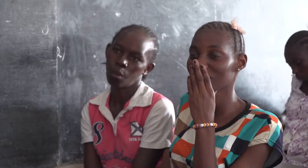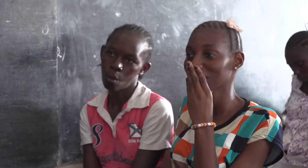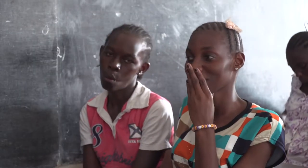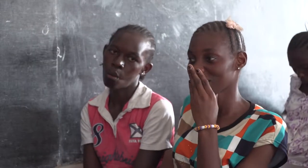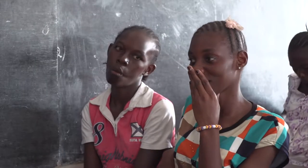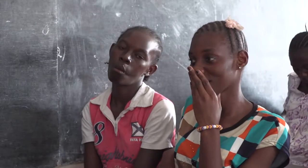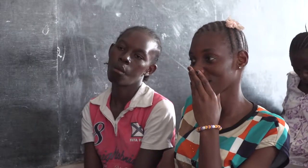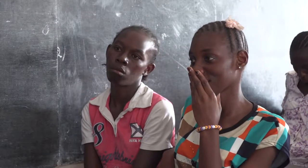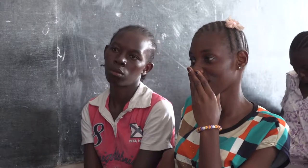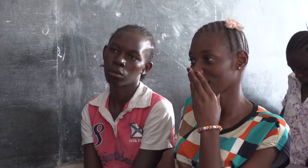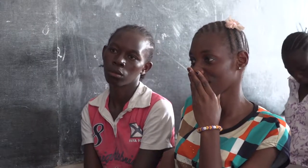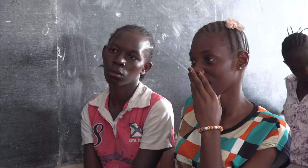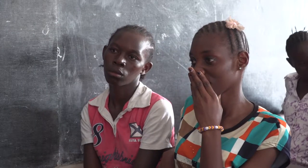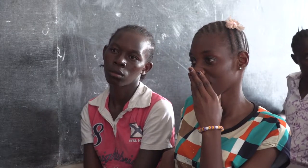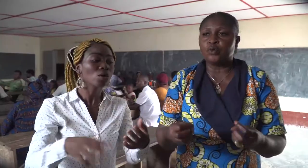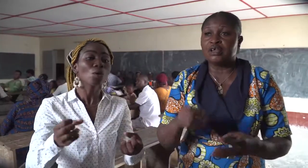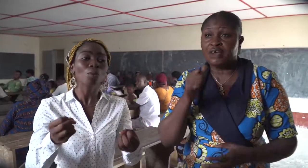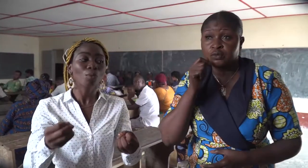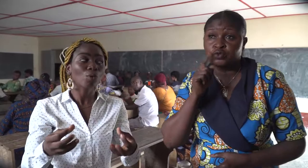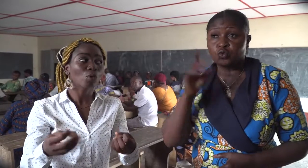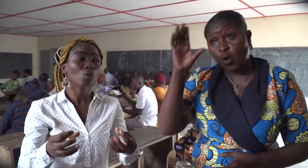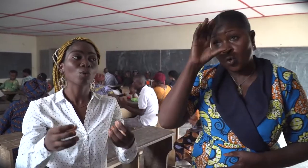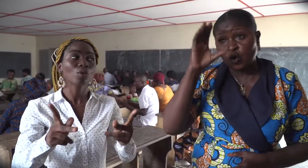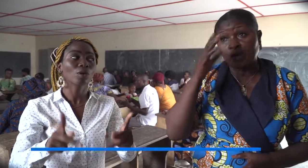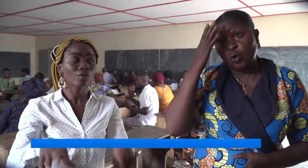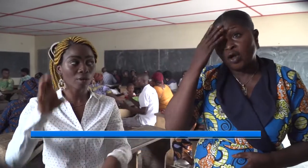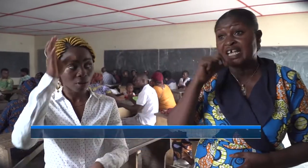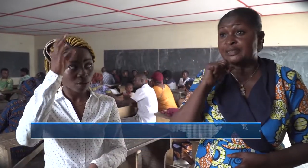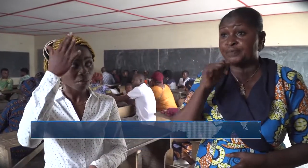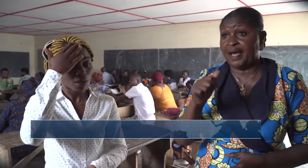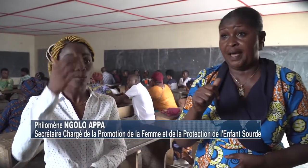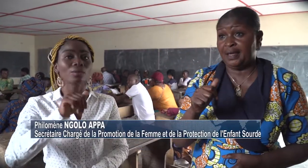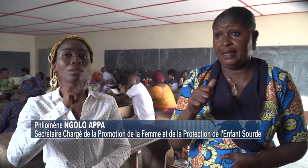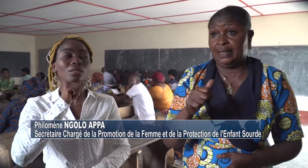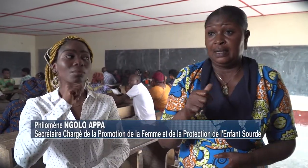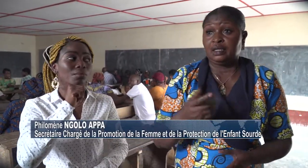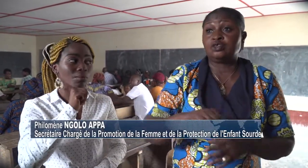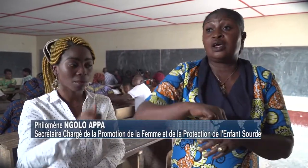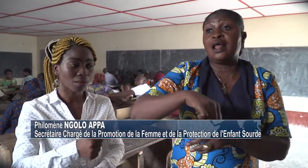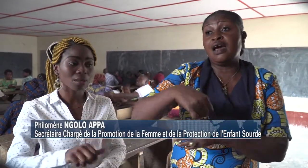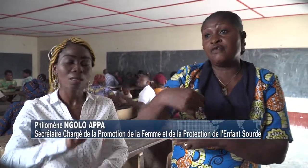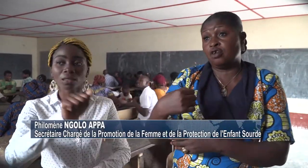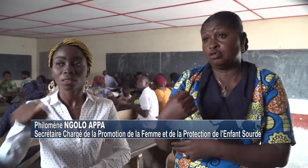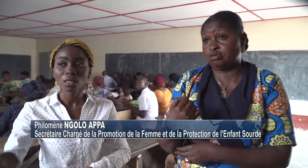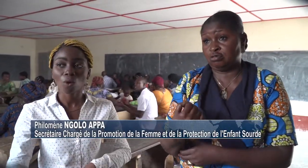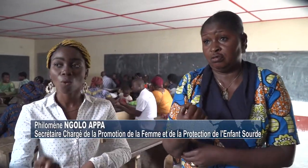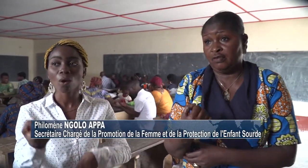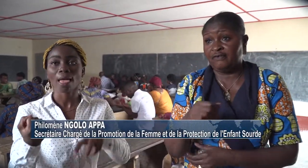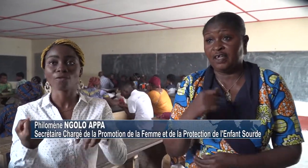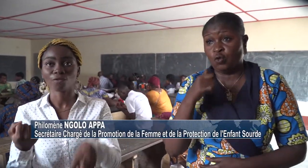femmes et filles sourdes. Beaucoup de femmes sourdes au Congo ne connaissent pas ce qu'est la violence faite